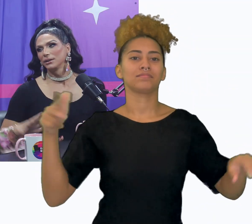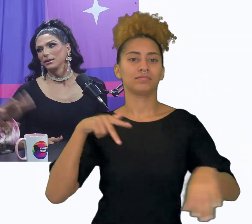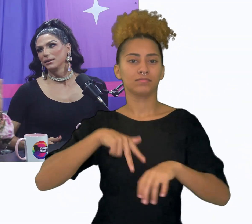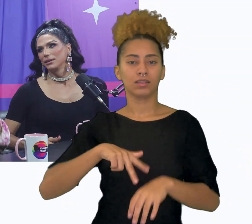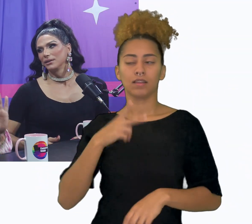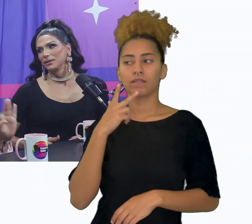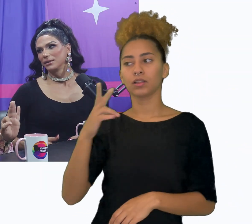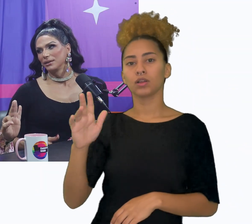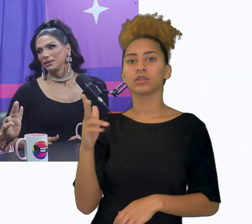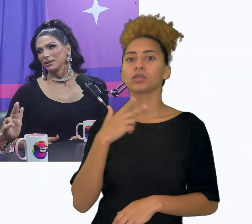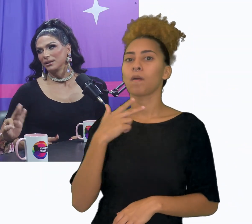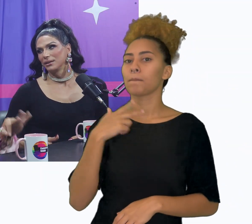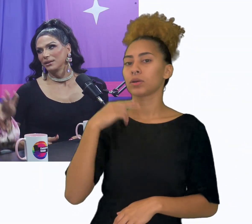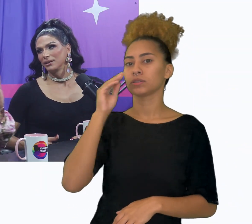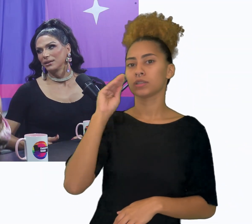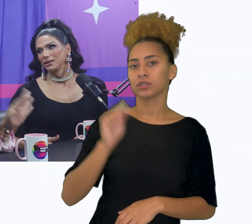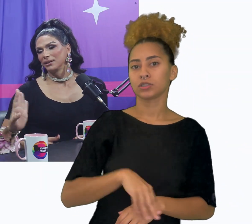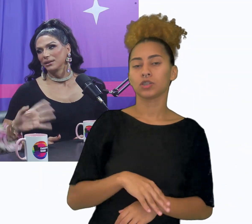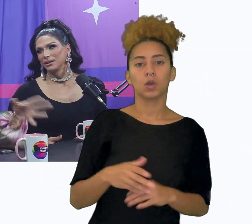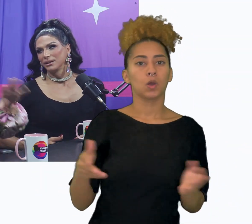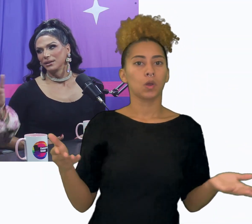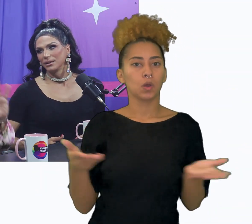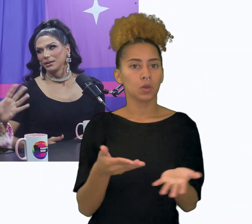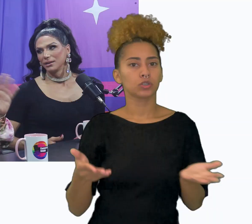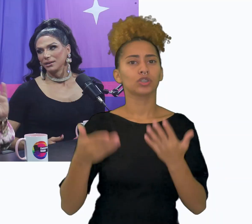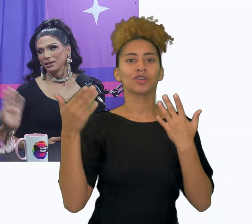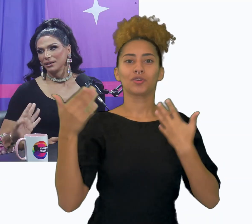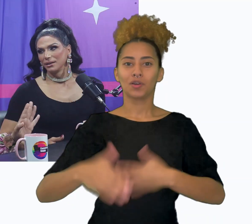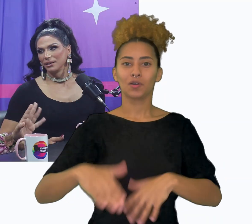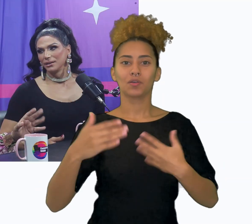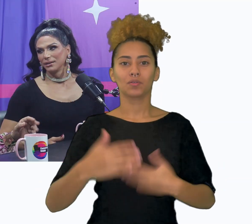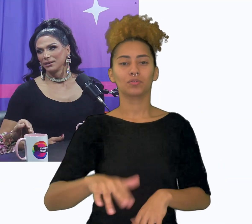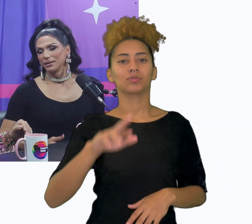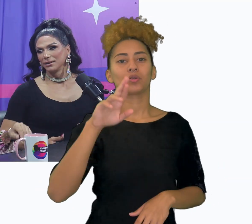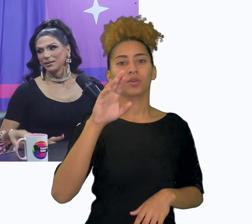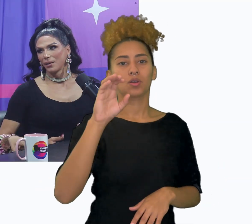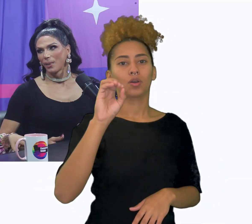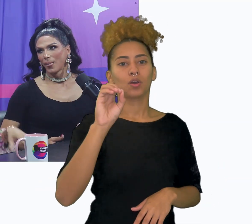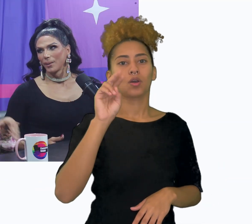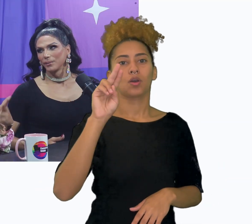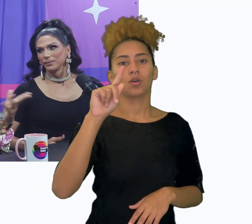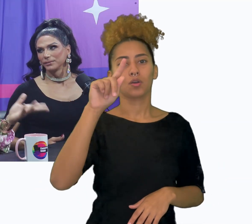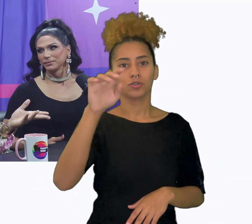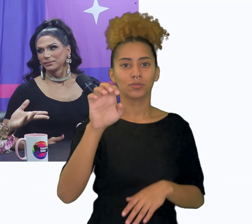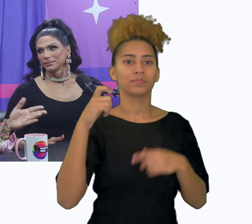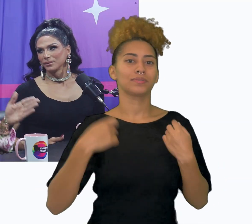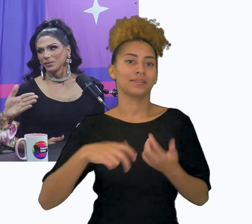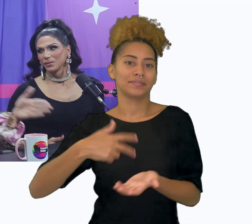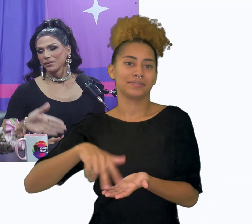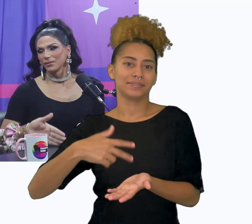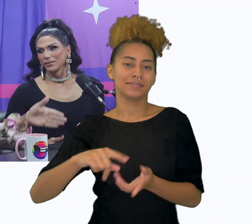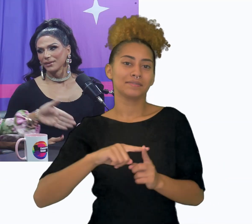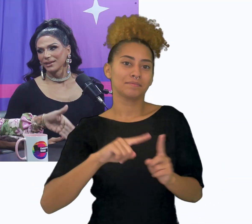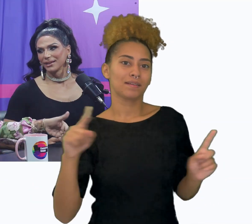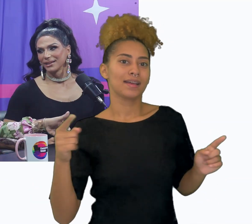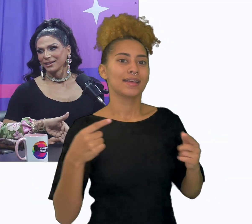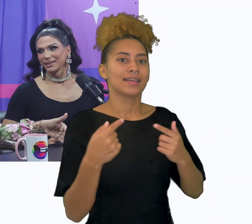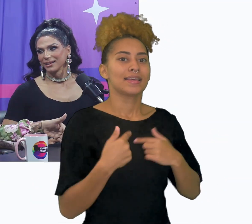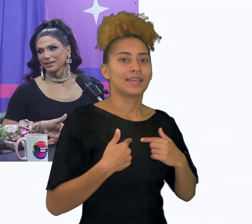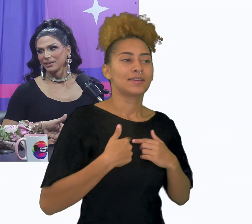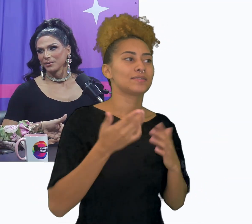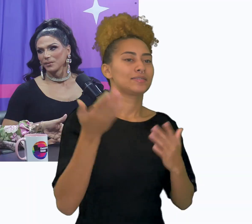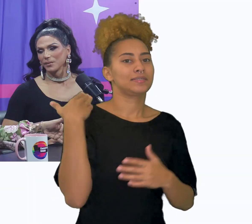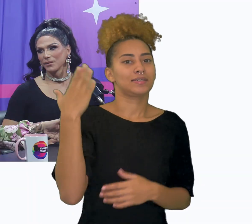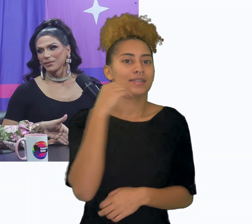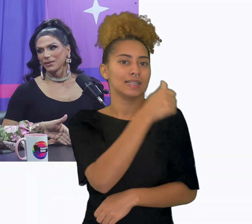ela disse assim, não pode mais desistir. A partir de hoje, concurso Ruge. Aí tinha que dançar. Só que eu estava no